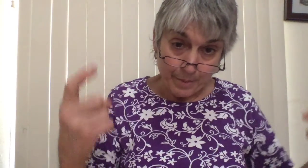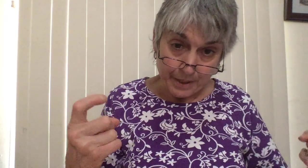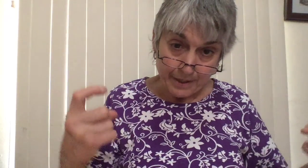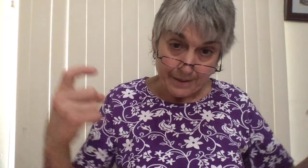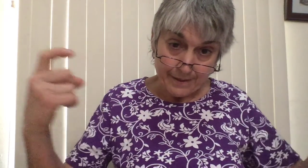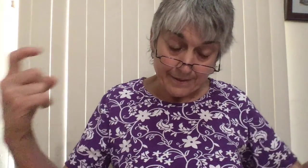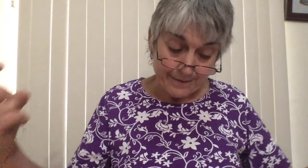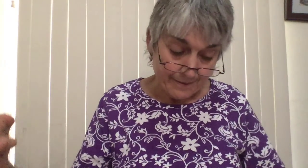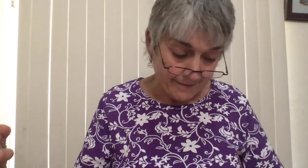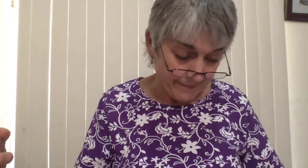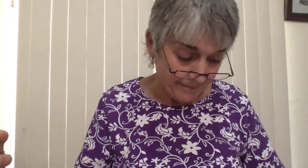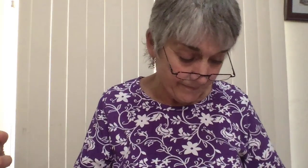célèbre,